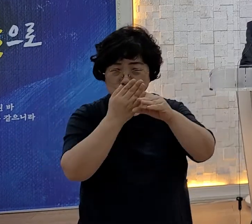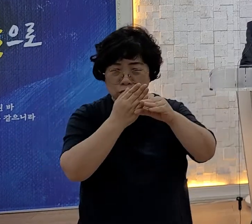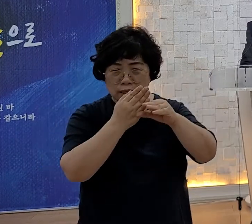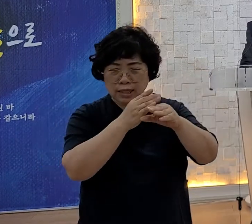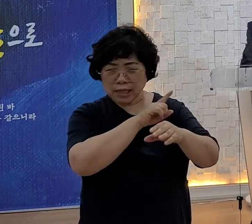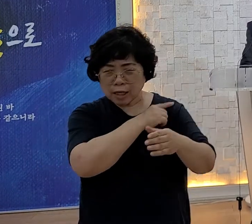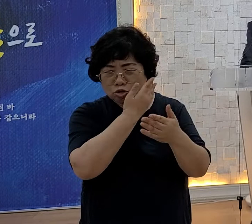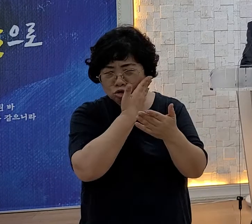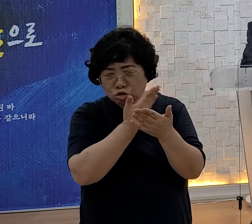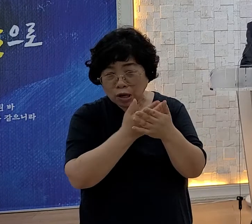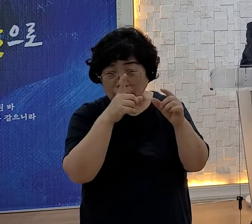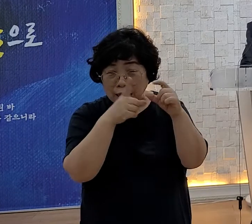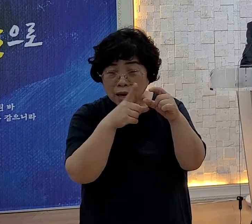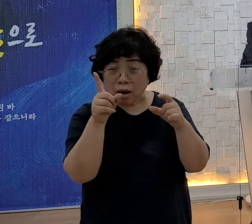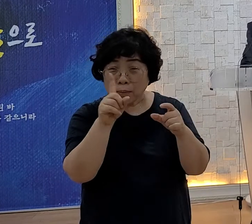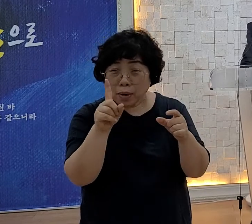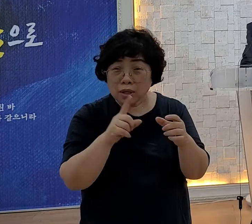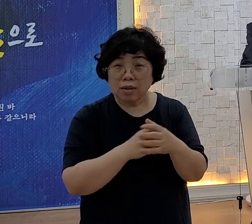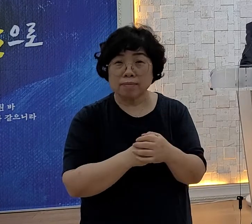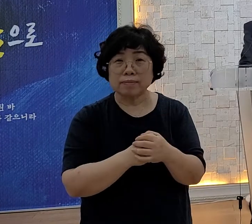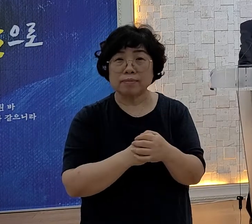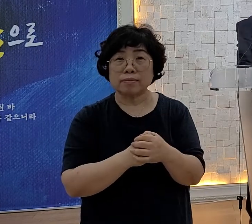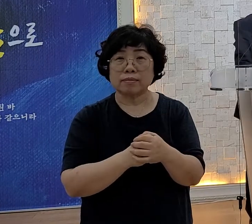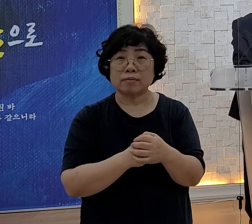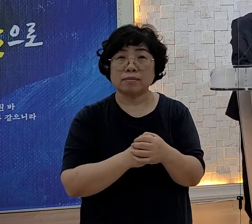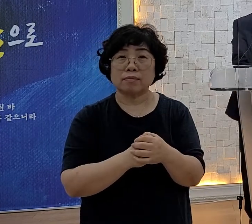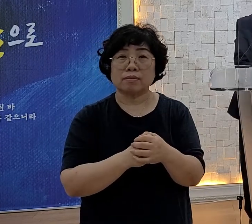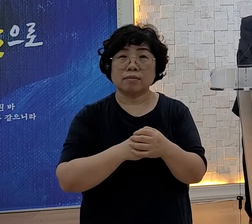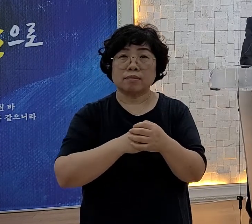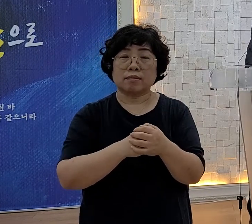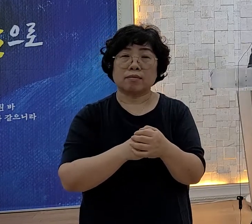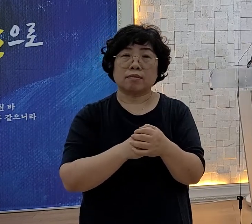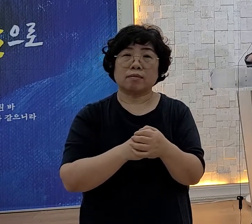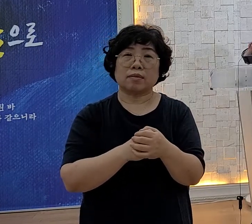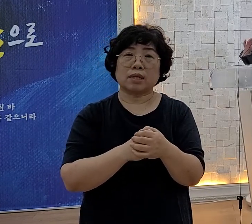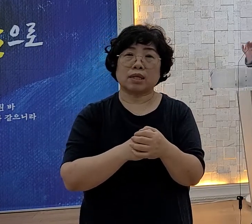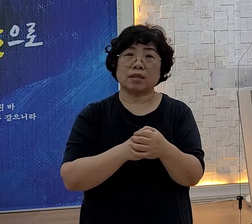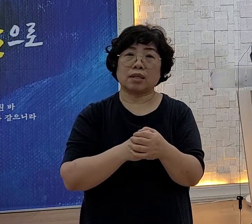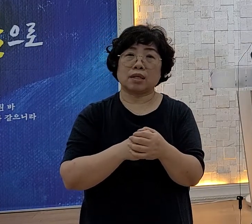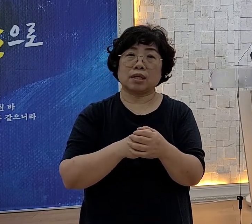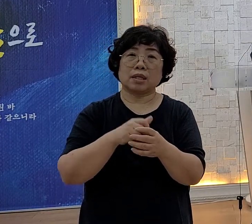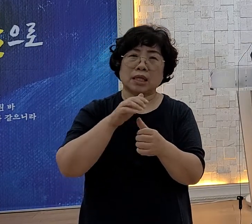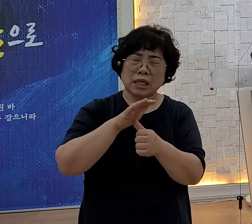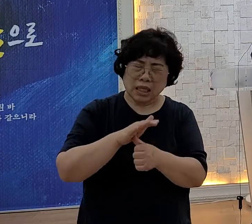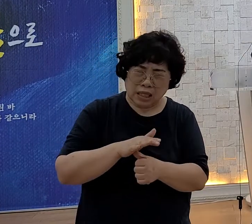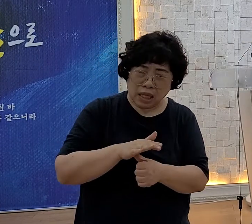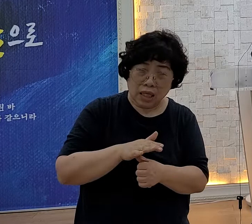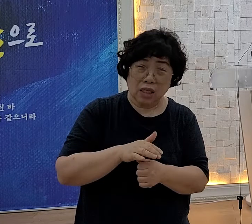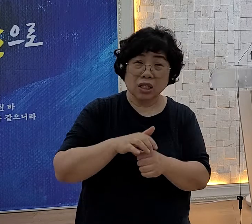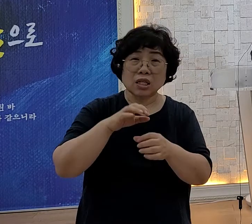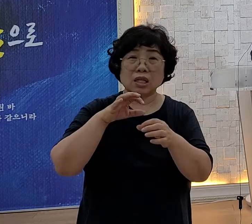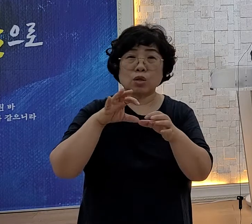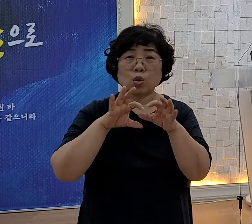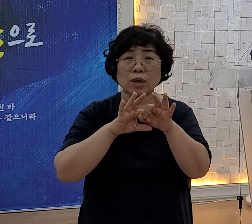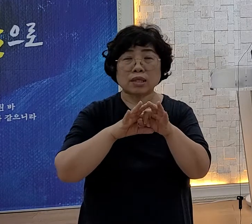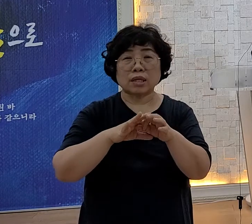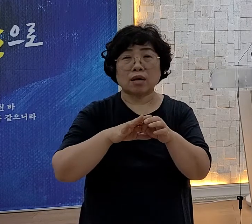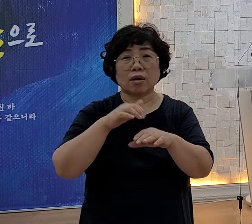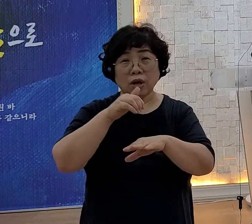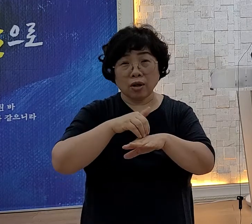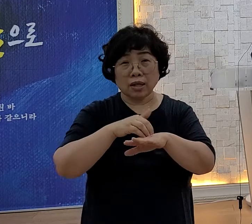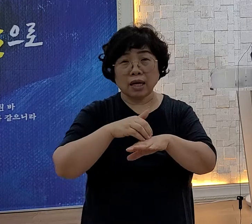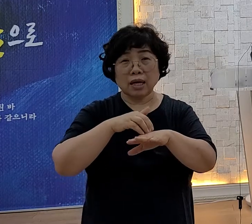이는 환난은 인내를, 인내는 연단은, 연단은 소망을 이루는 줄 압니다. 각 단어들 다